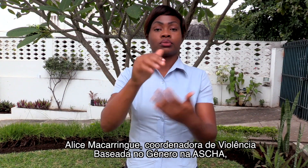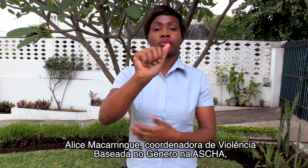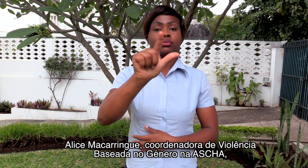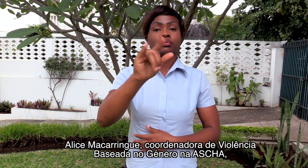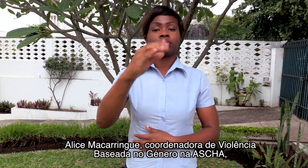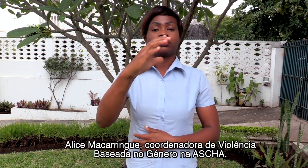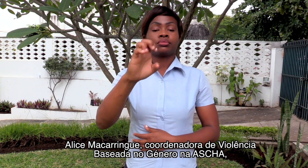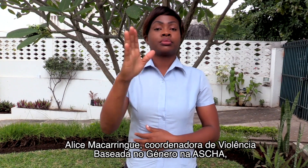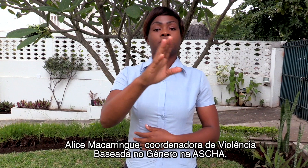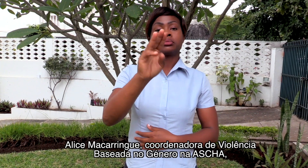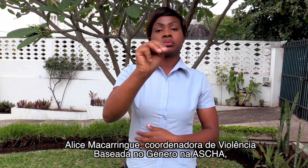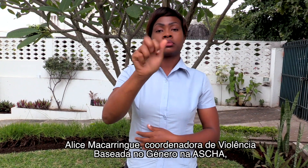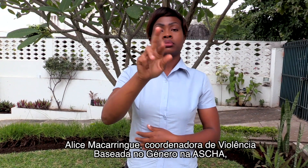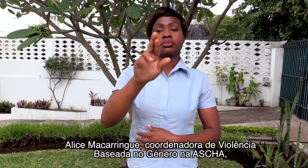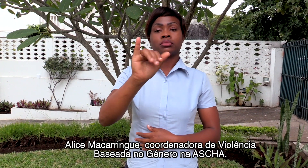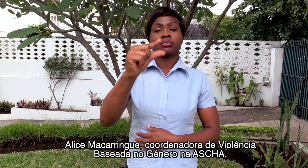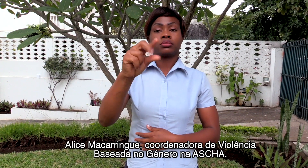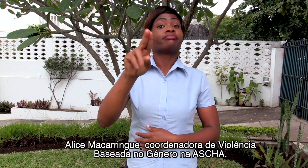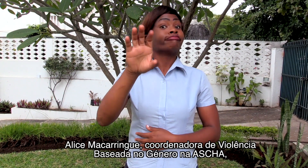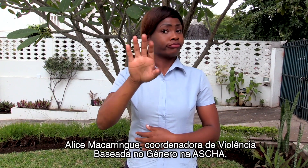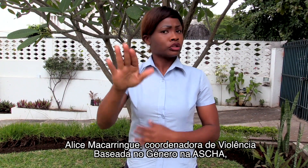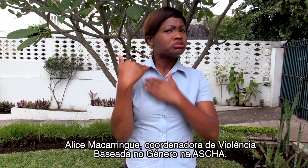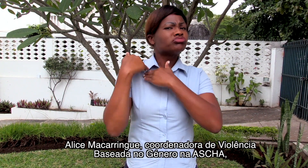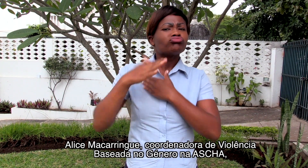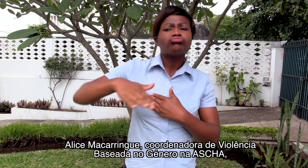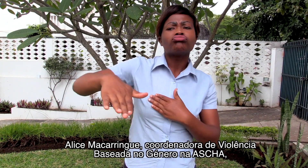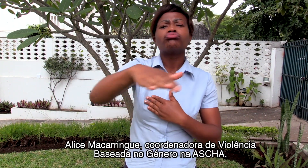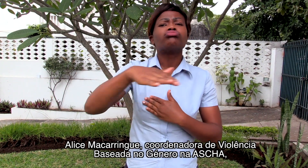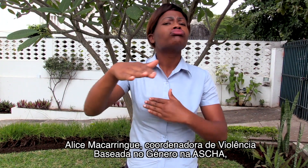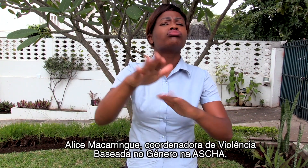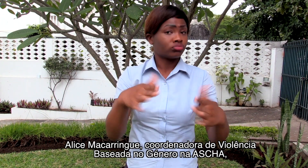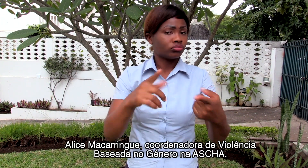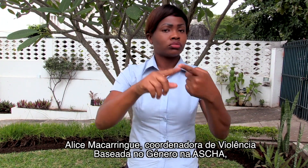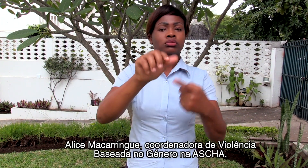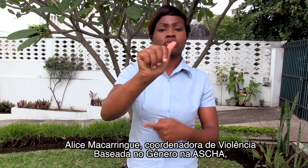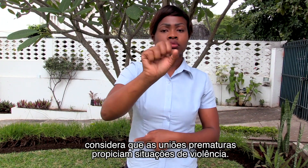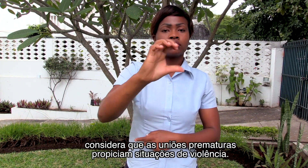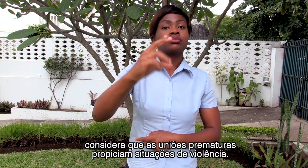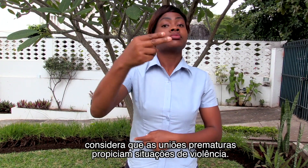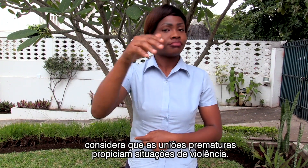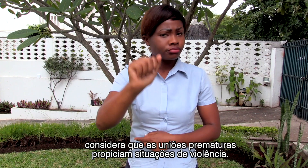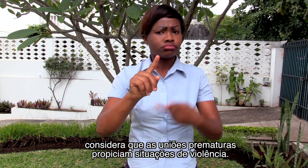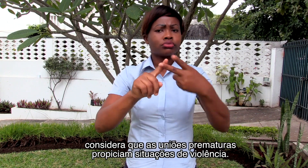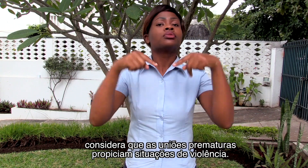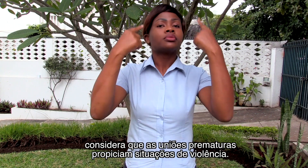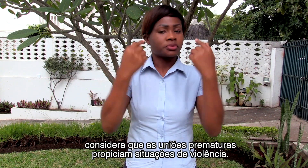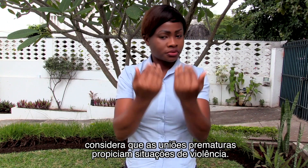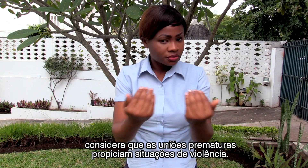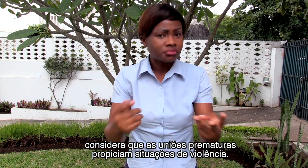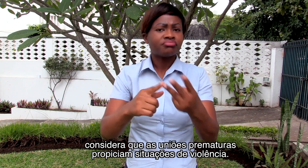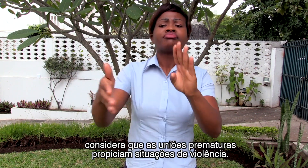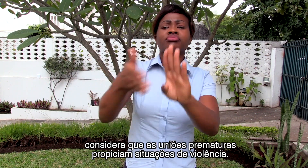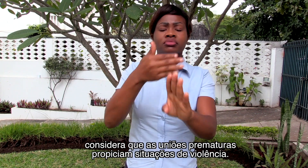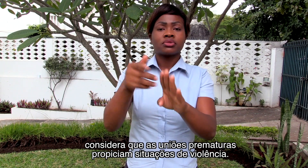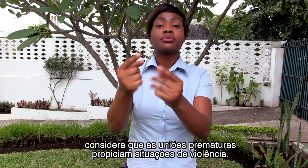Alice Macaring, coordenadora de violência baseada no gênero, na ACHA, considera que as uniões prematuras